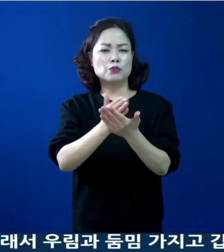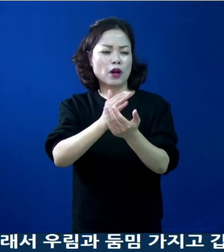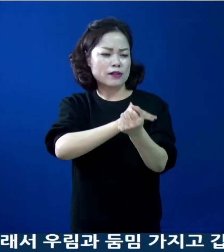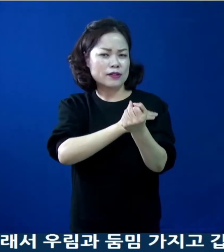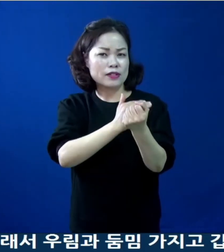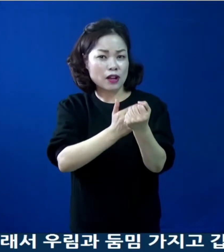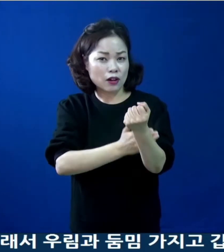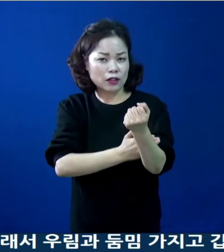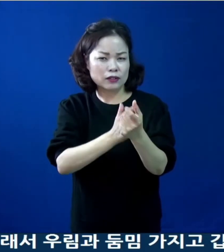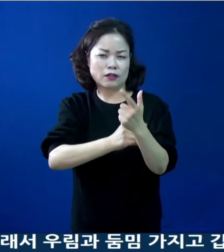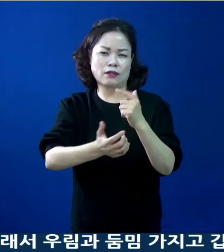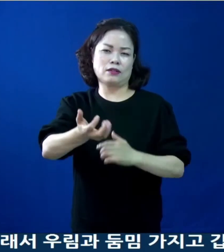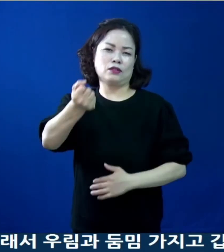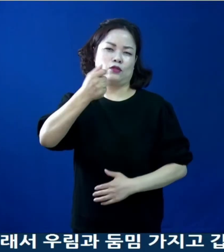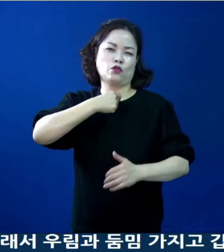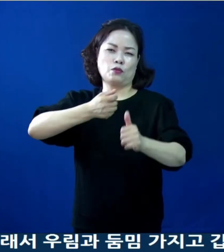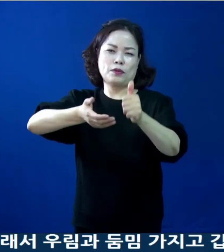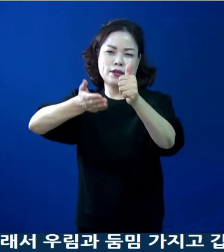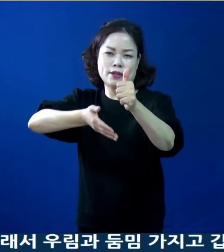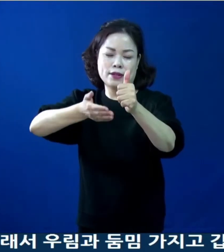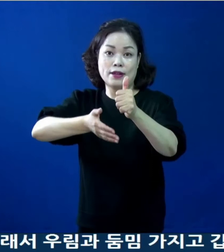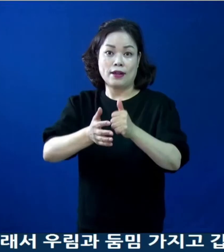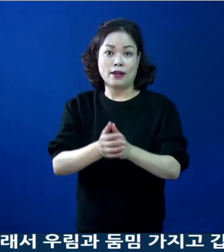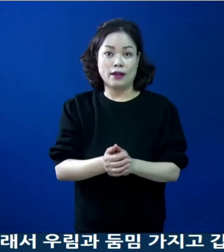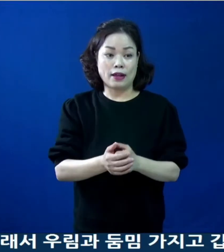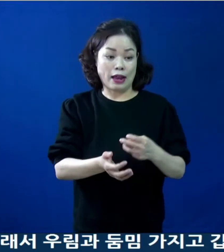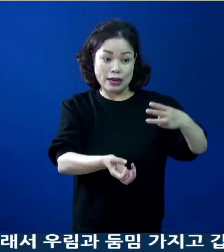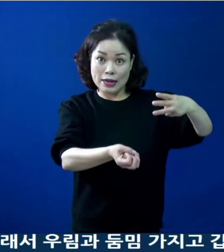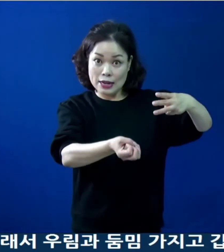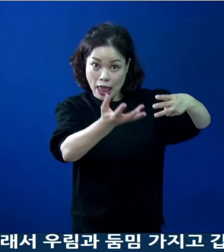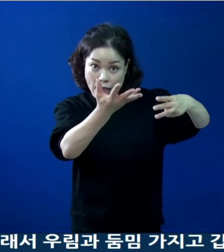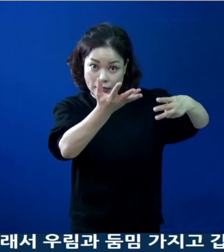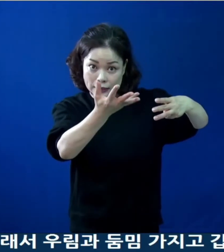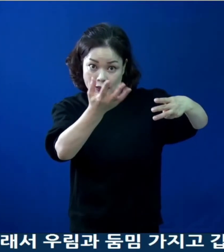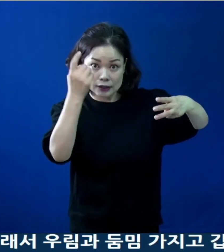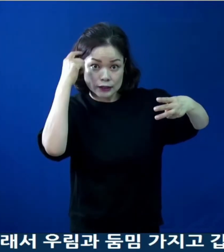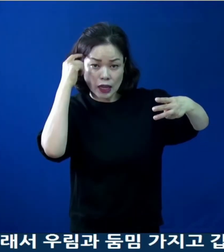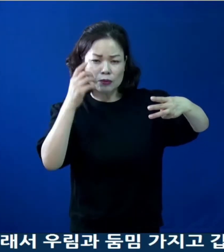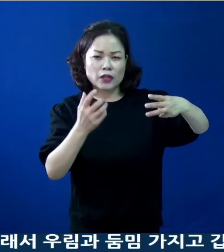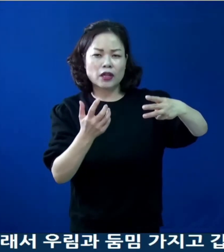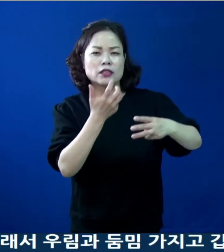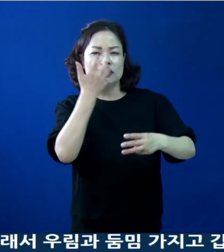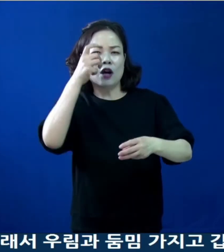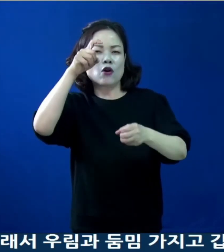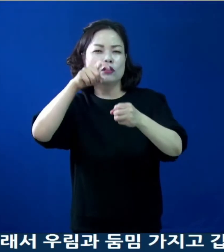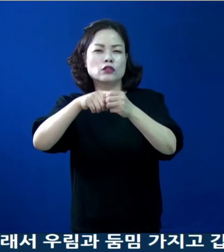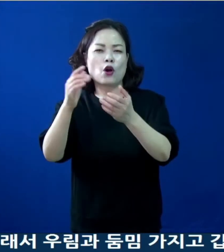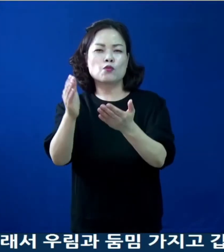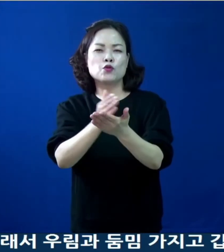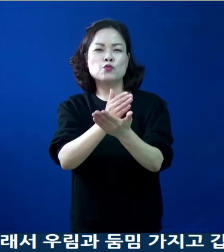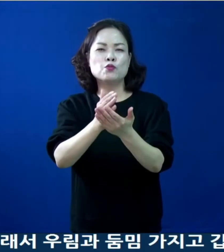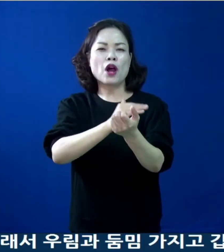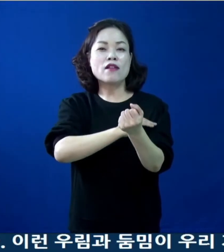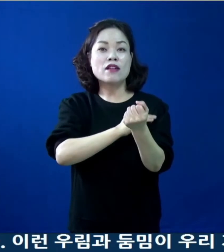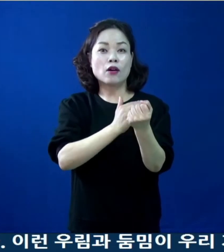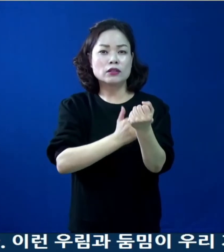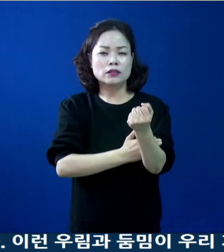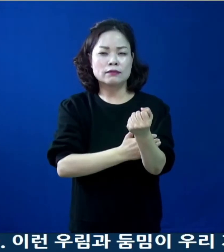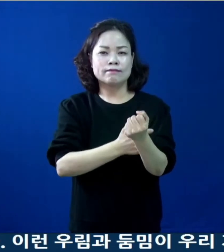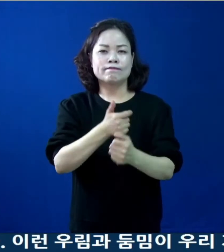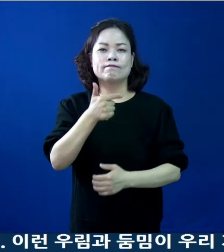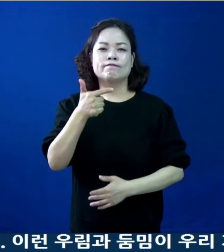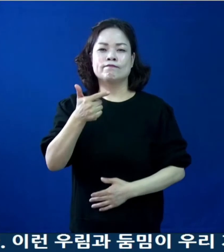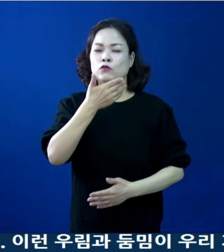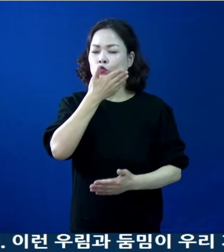더 많이 갖기를 소망합니다. 이 레위기를 더 다루다 보면요, 이 영적 분별력, 특별히 거룩함에 대한 분별력이 얼마나